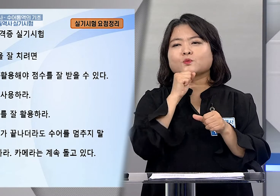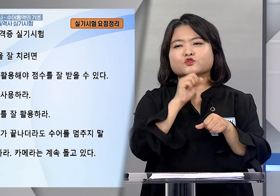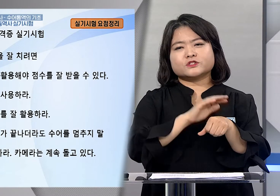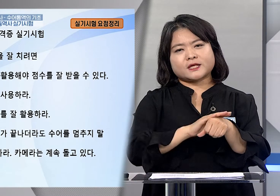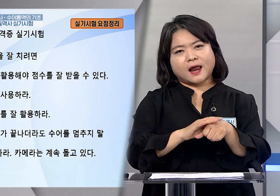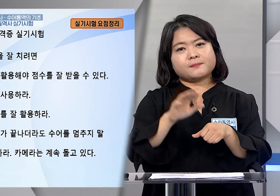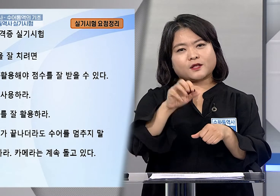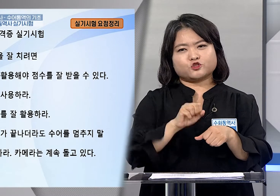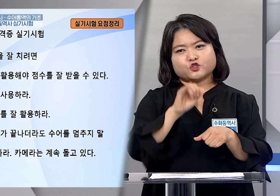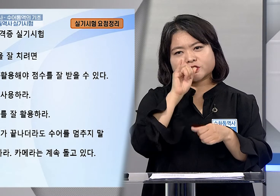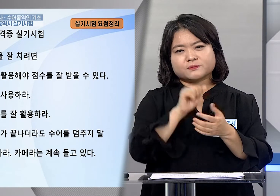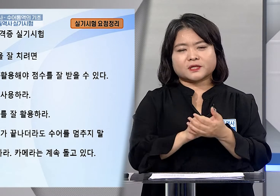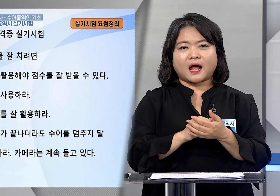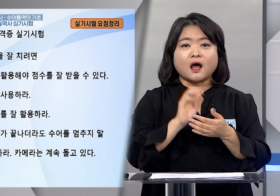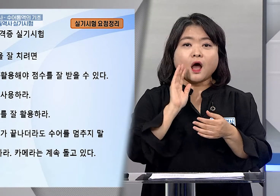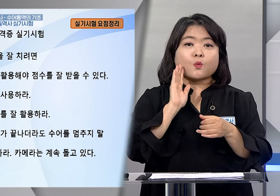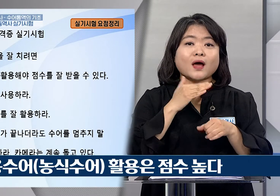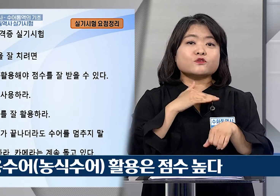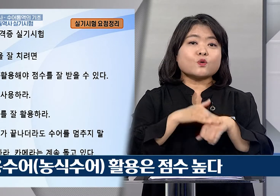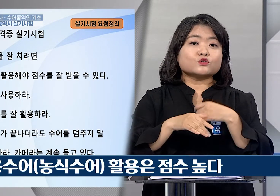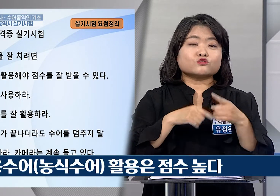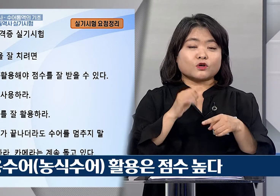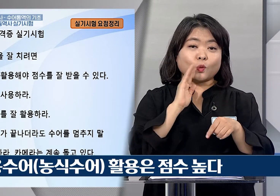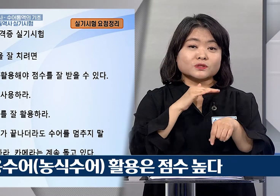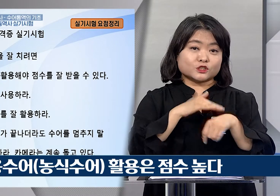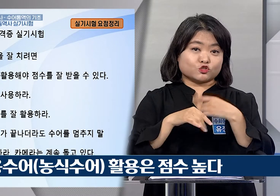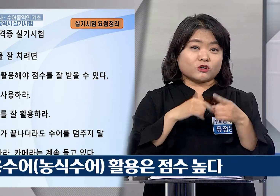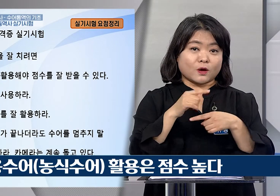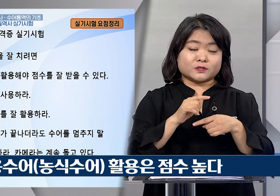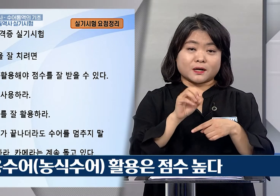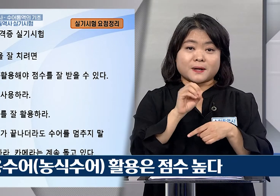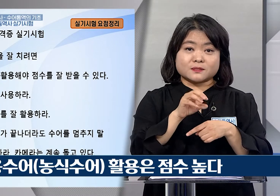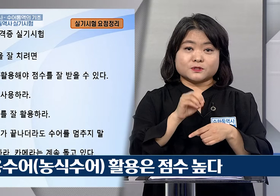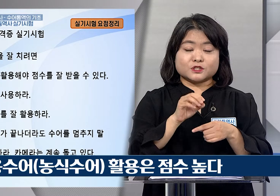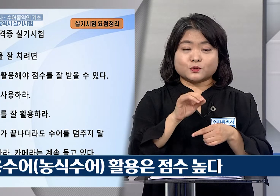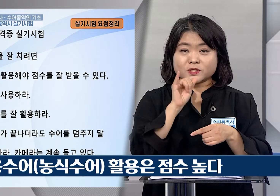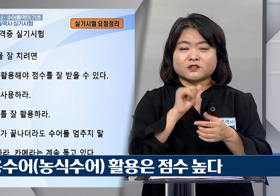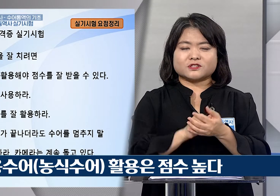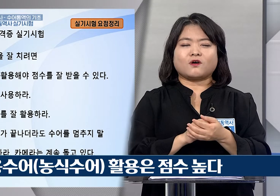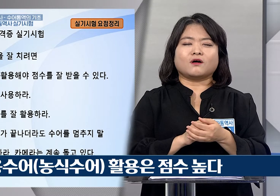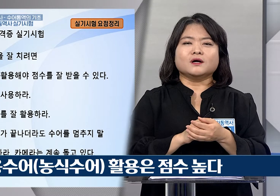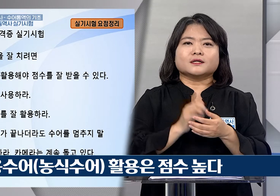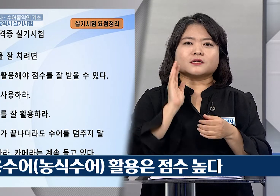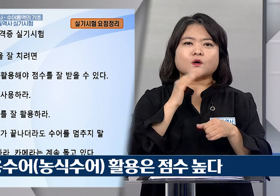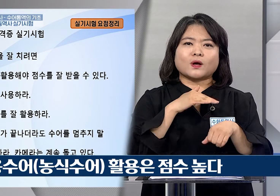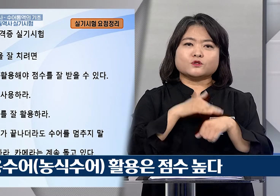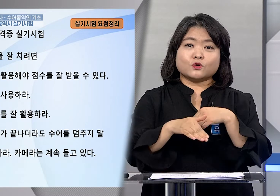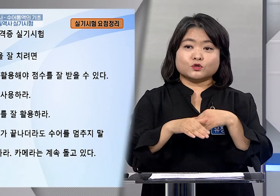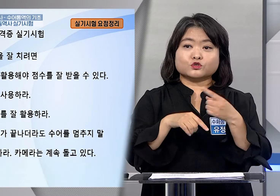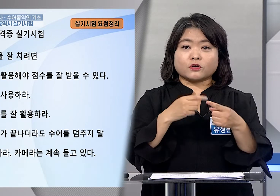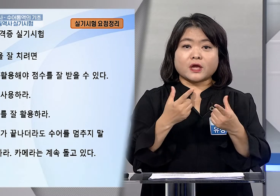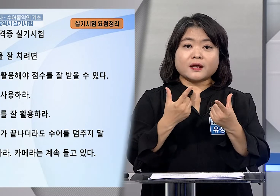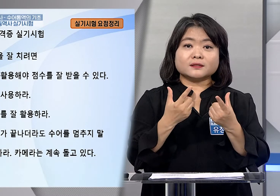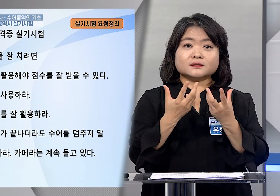점수를 잘 받을 수 있습니다. 관용어 수어, 농식 수어라고 제가 말씀을 드리고 있었죠. 그래서 관용어 수어, 예를